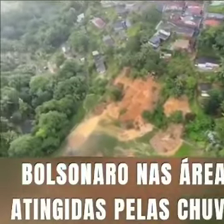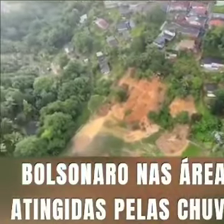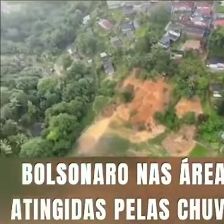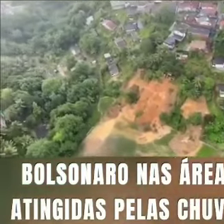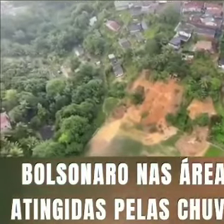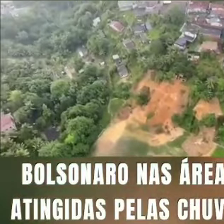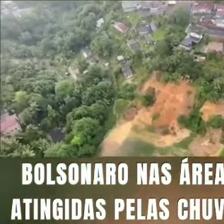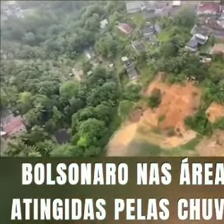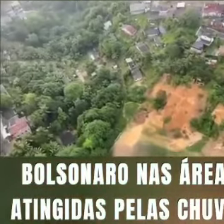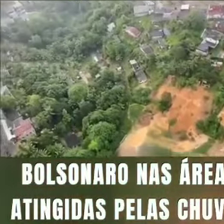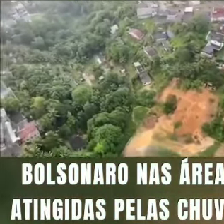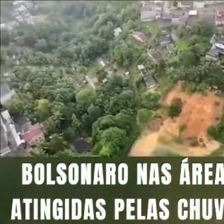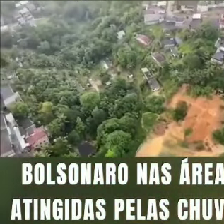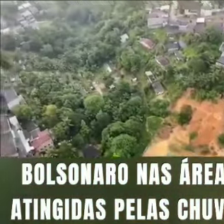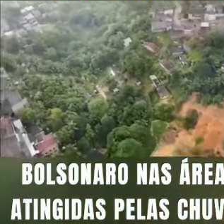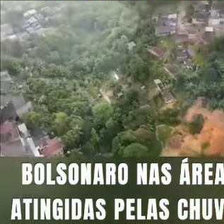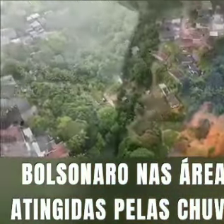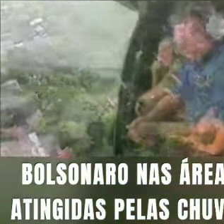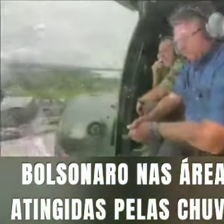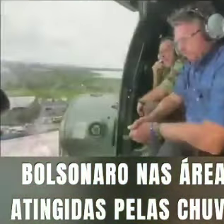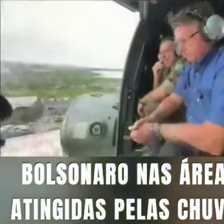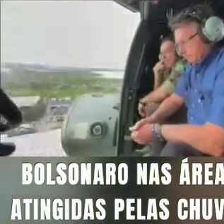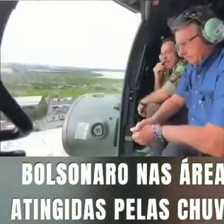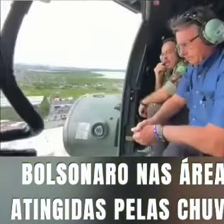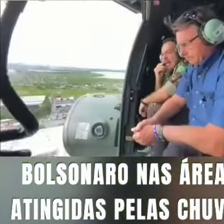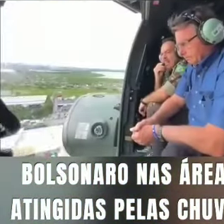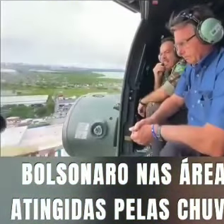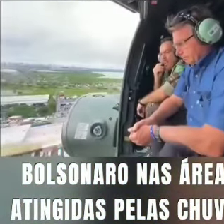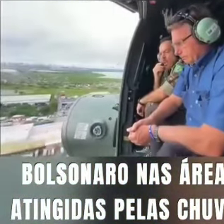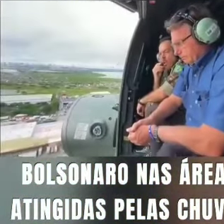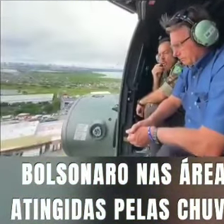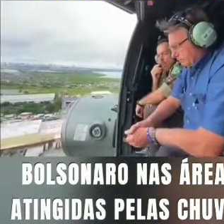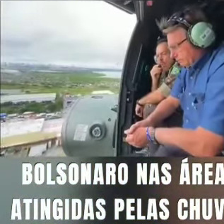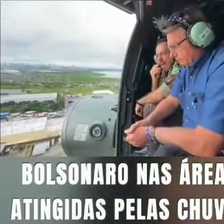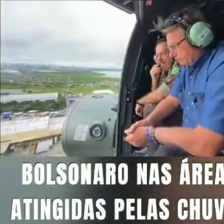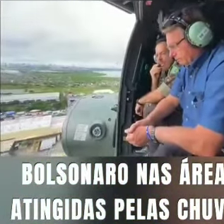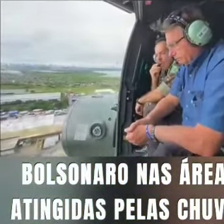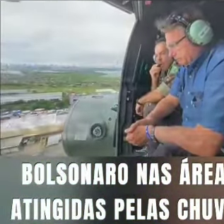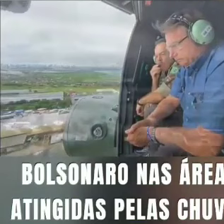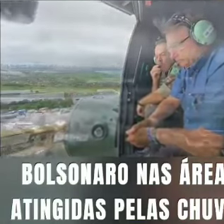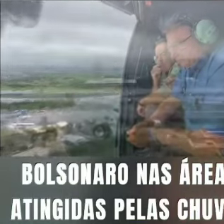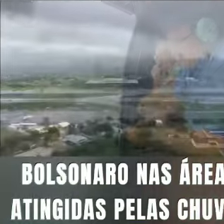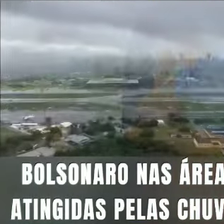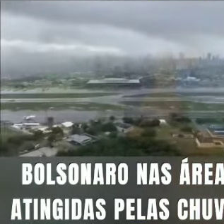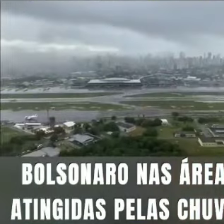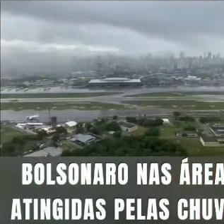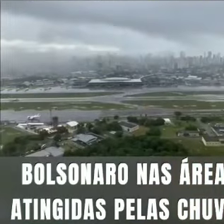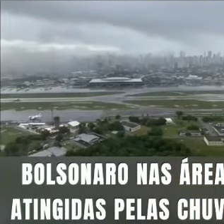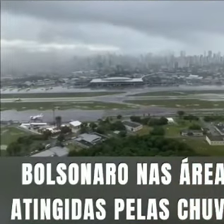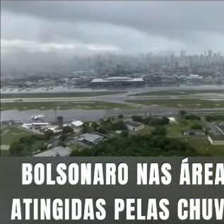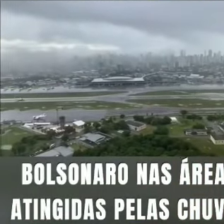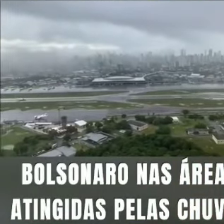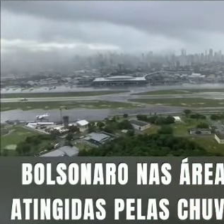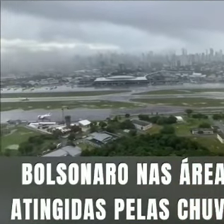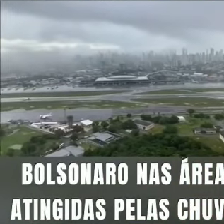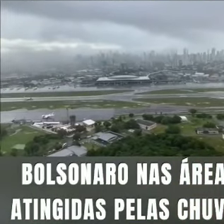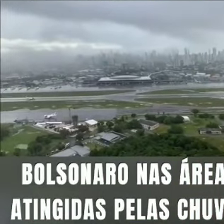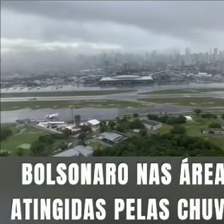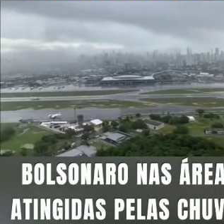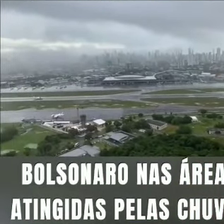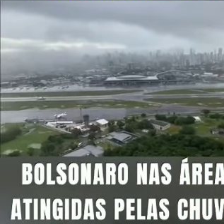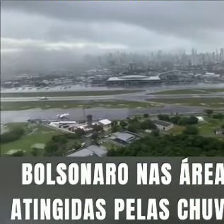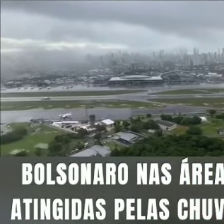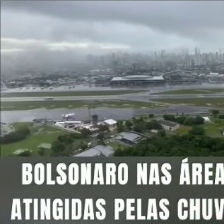presidente Bolsonaro sempre vai estar junto do povo. O presidente Bolsonaro governa para o povo, entendeu?